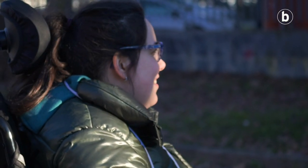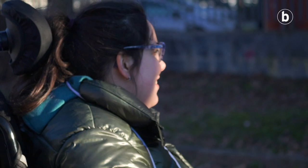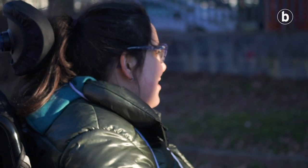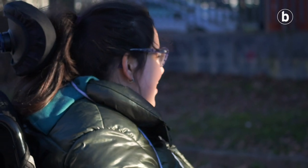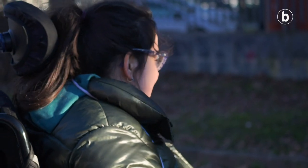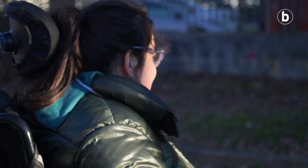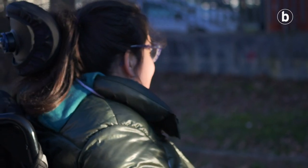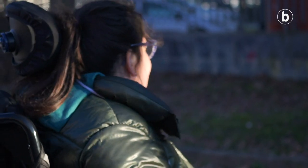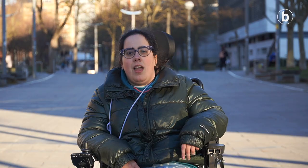jeitziko niola